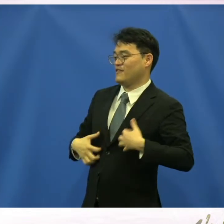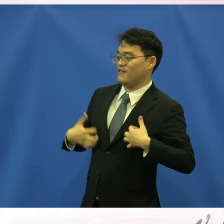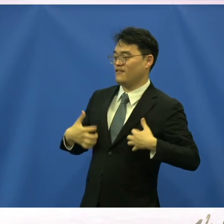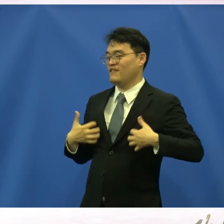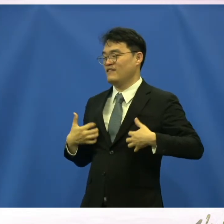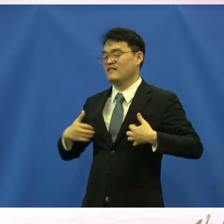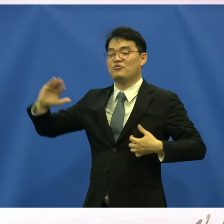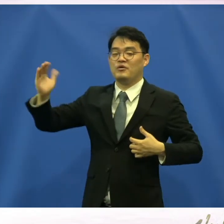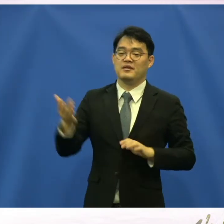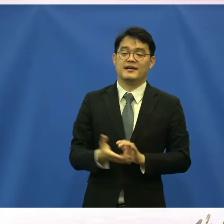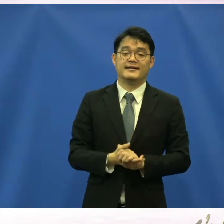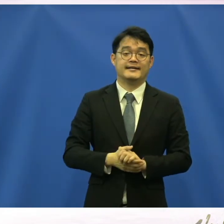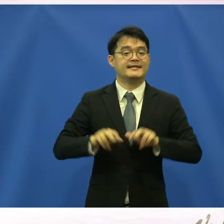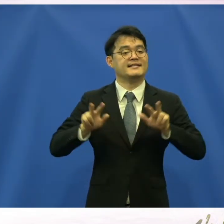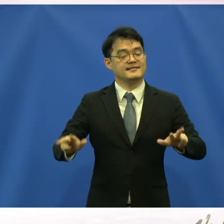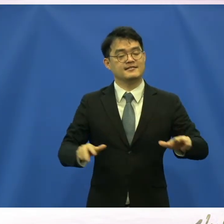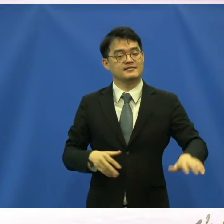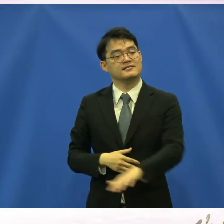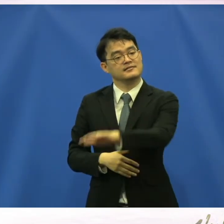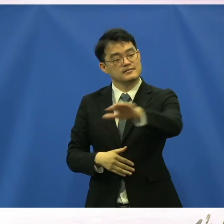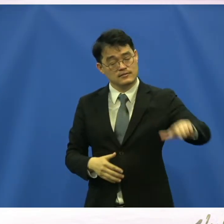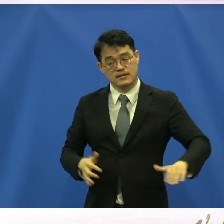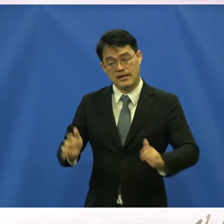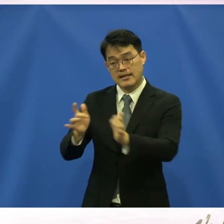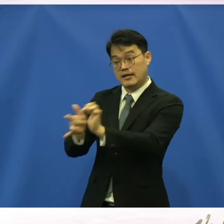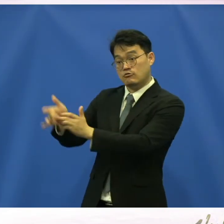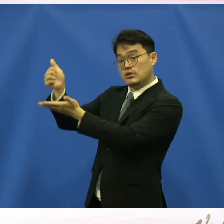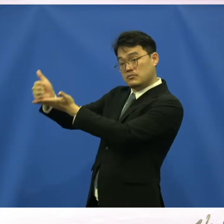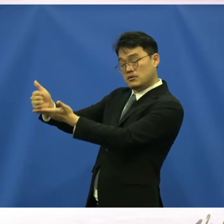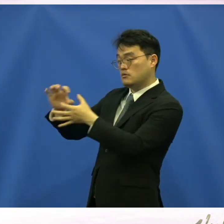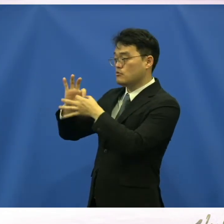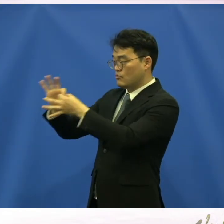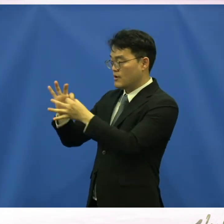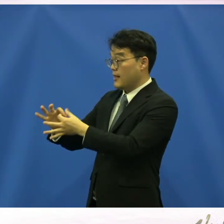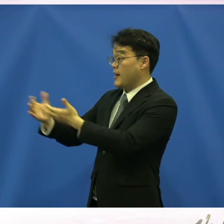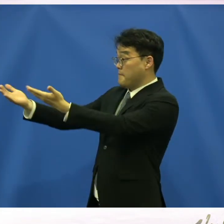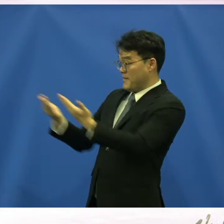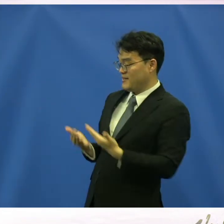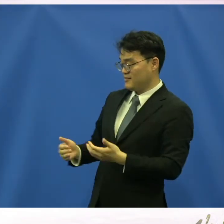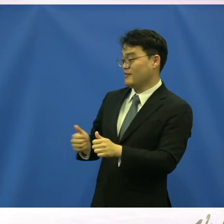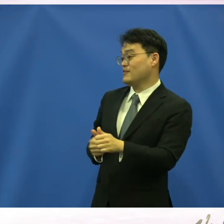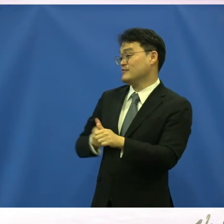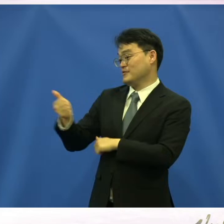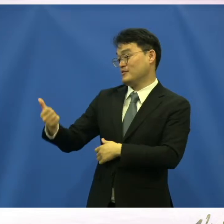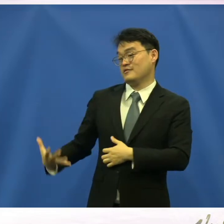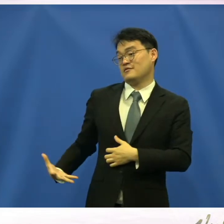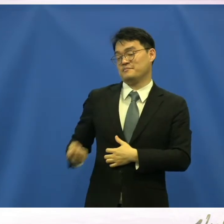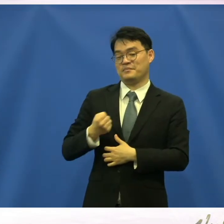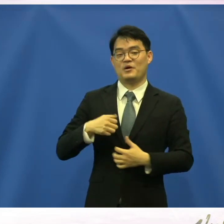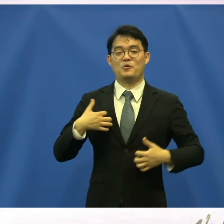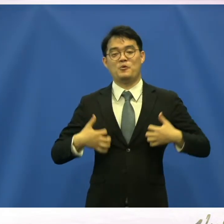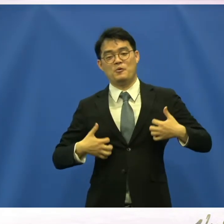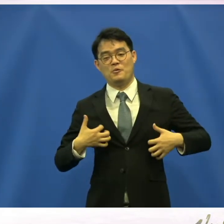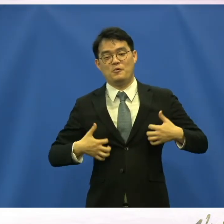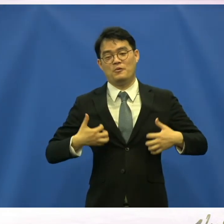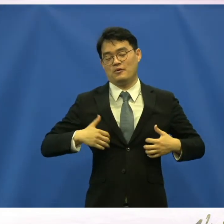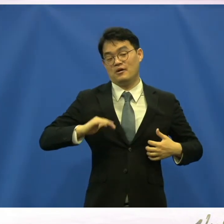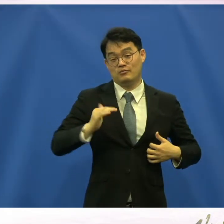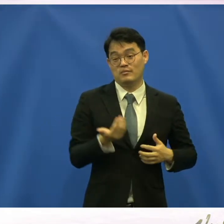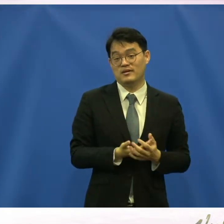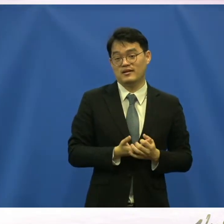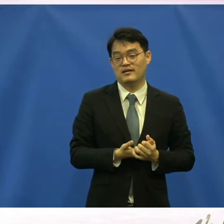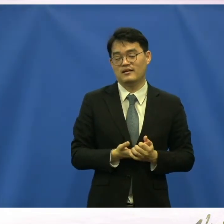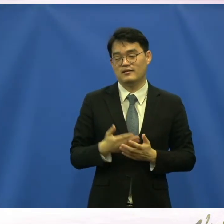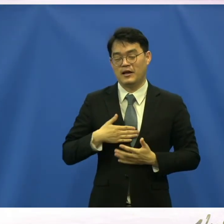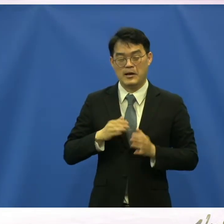여러분, 그러므로 우리는 이제 그리스도를 통해 우리에게 주어진 승리를 누리면 되는 거예요. 우리가 노력하여 정치한 승리가 아닙니다. 예수